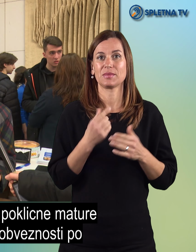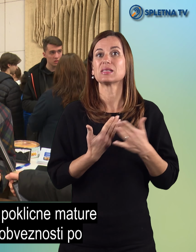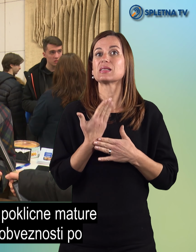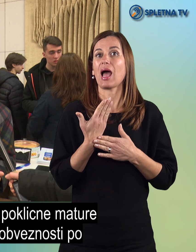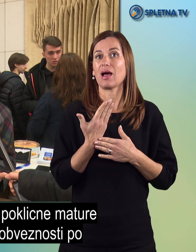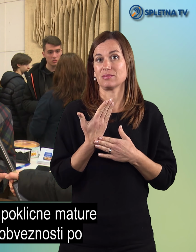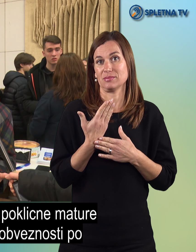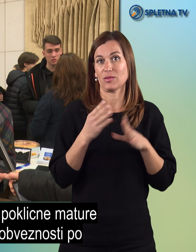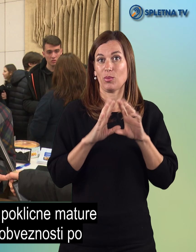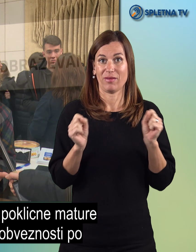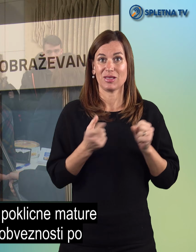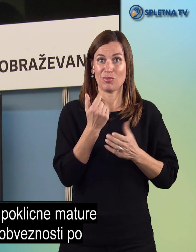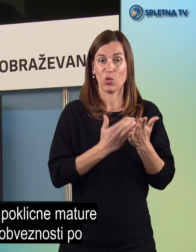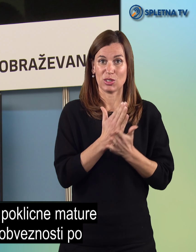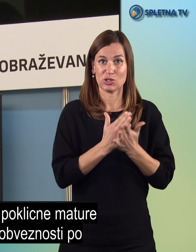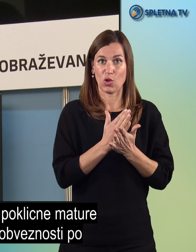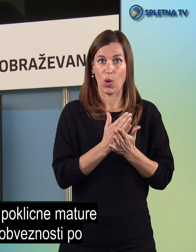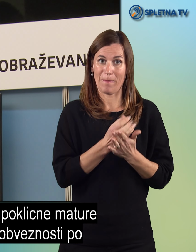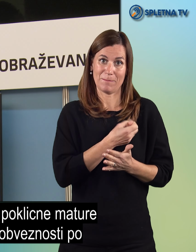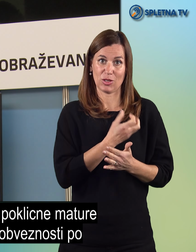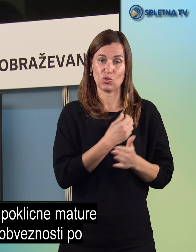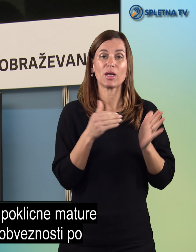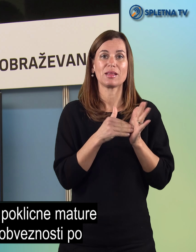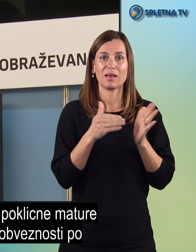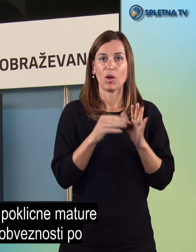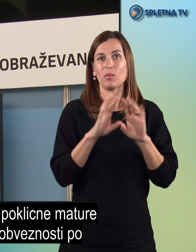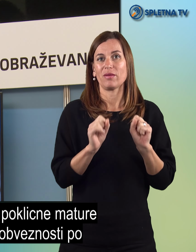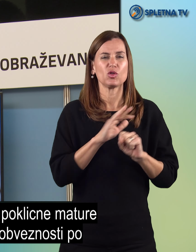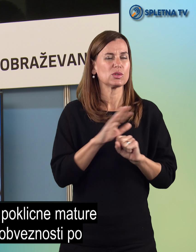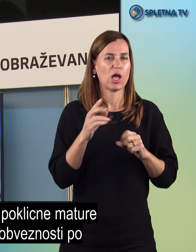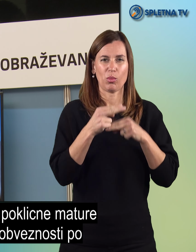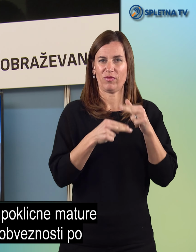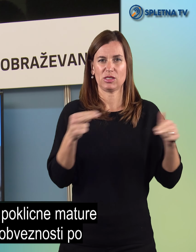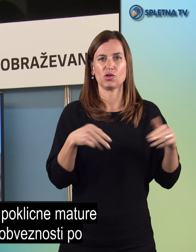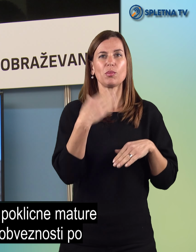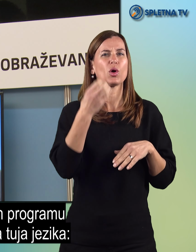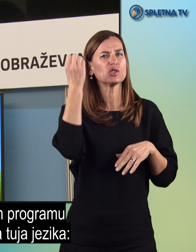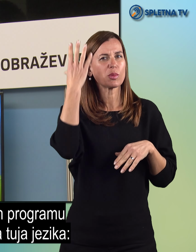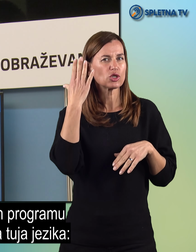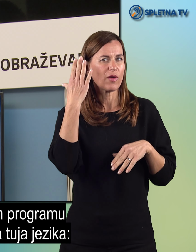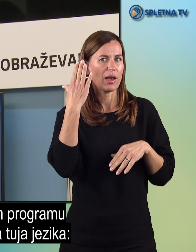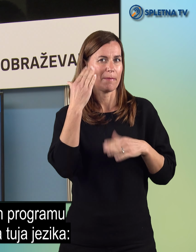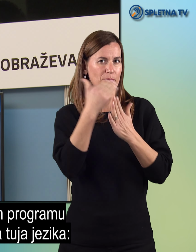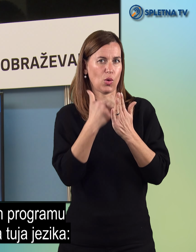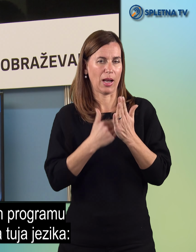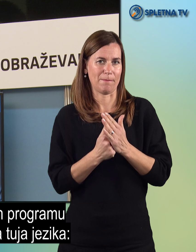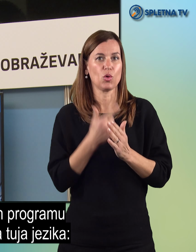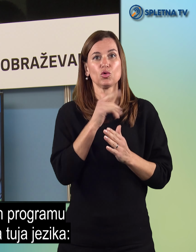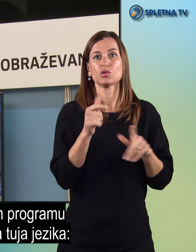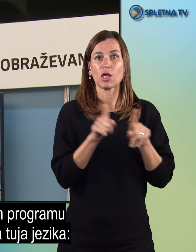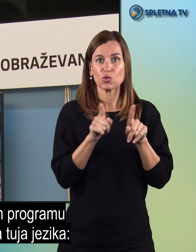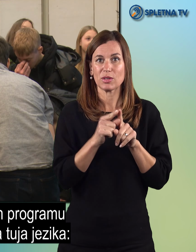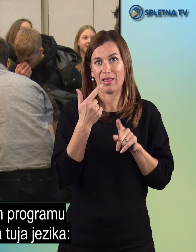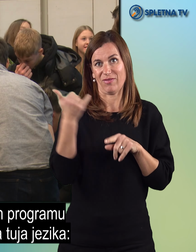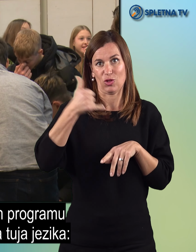za opraviti poklicno maturo treba opraviti vse obveznosti po izobraževalnem programu in to sta tudi